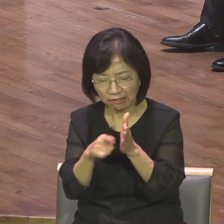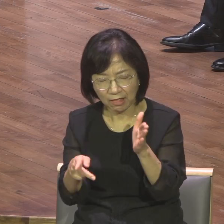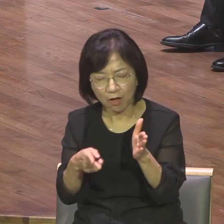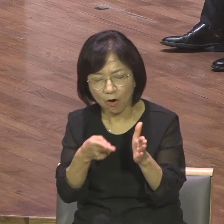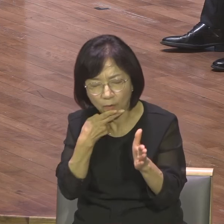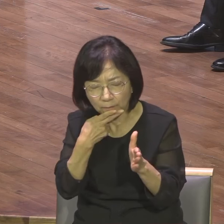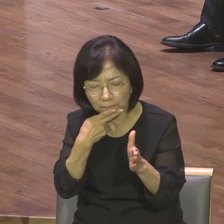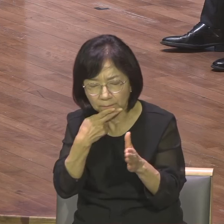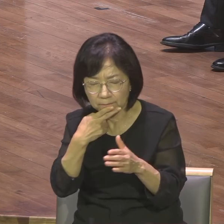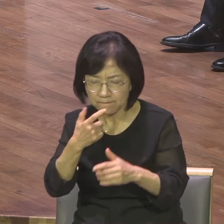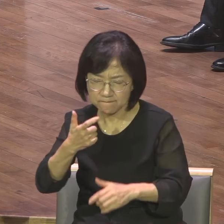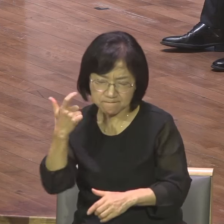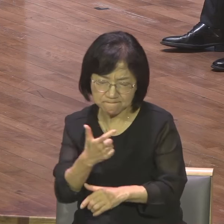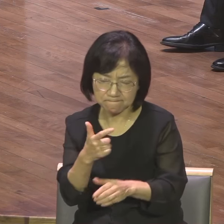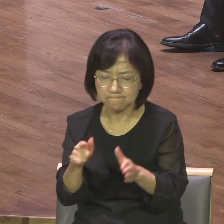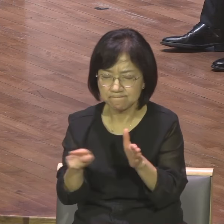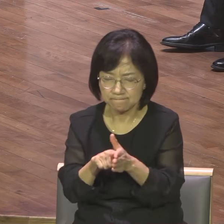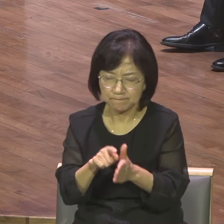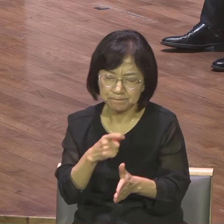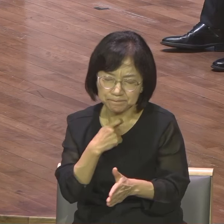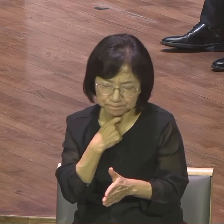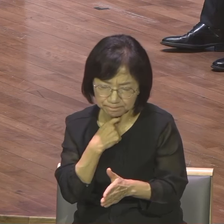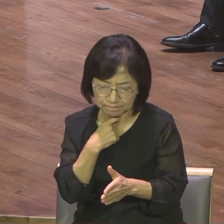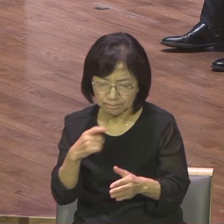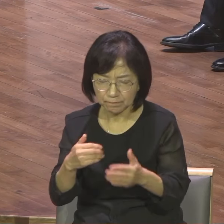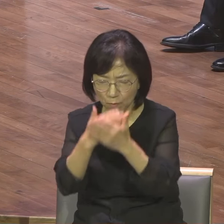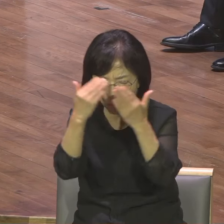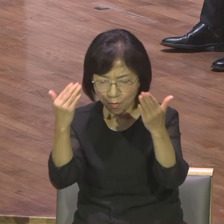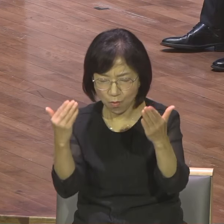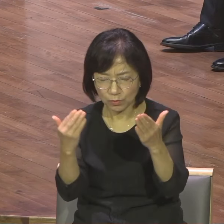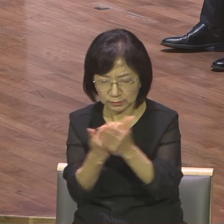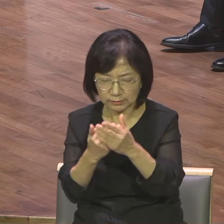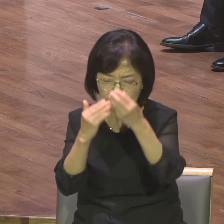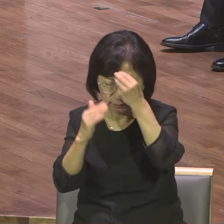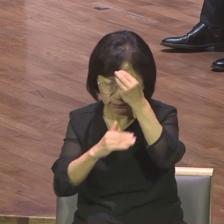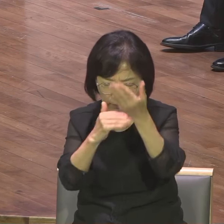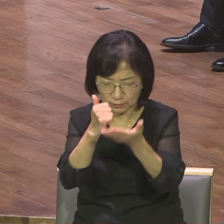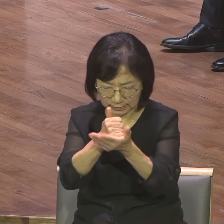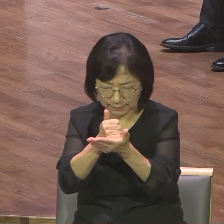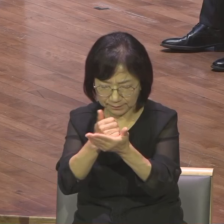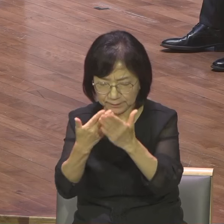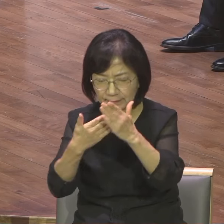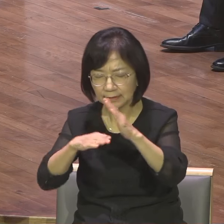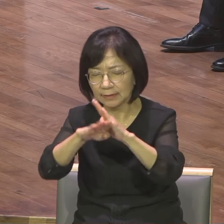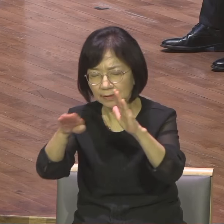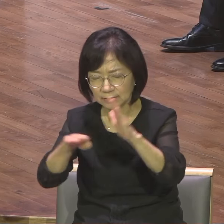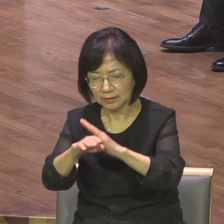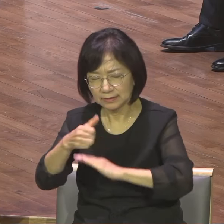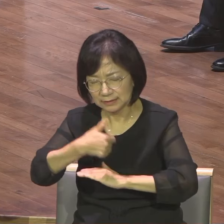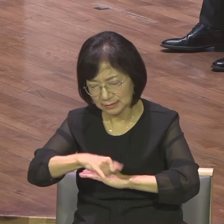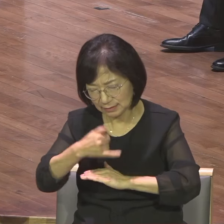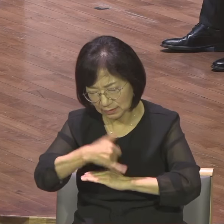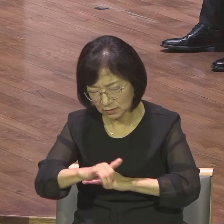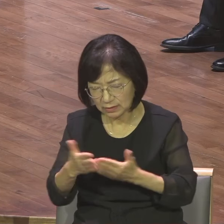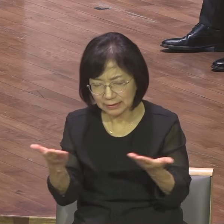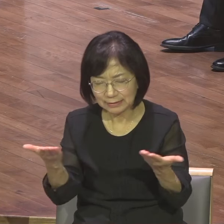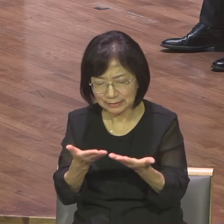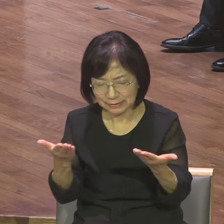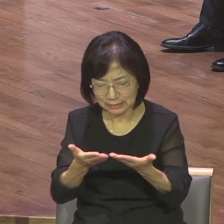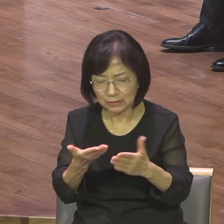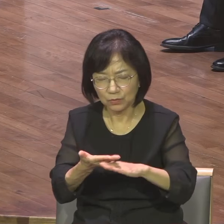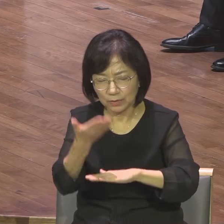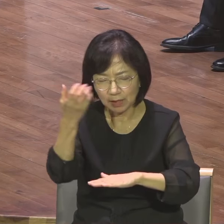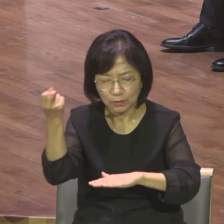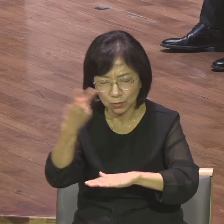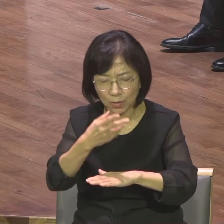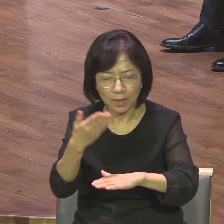소원하는 이 자리에 머리 숙인 사랑하는 모든 예원의 가족들과 그 가정과 자녀와 모든 생업 위에 지금 진행되고 있는